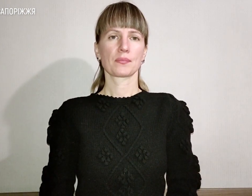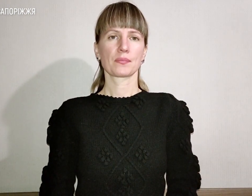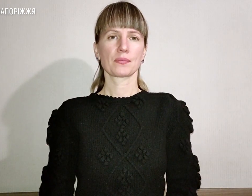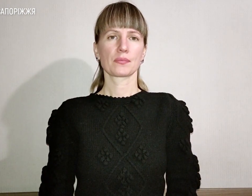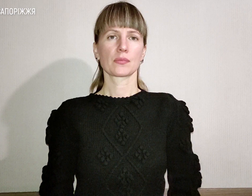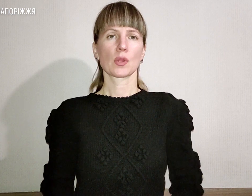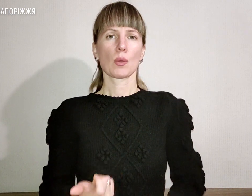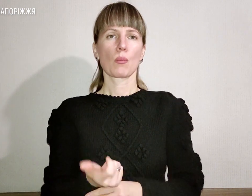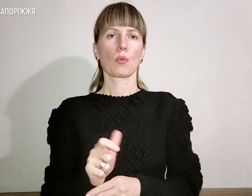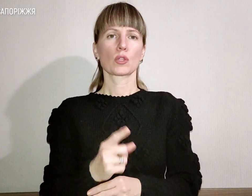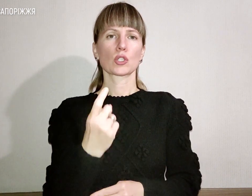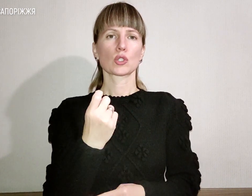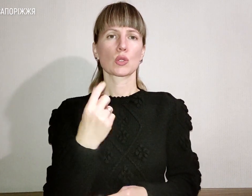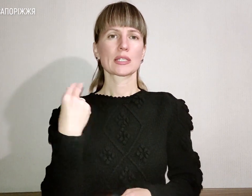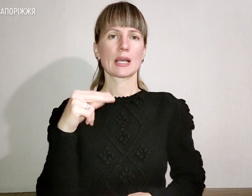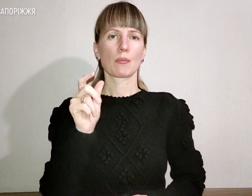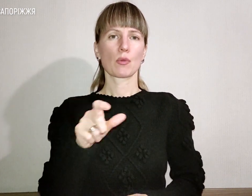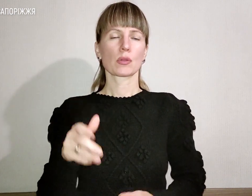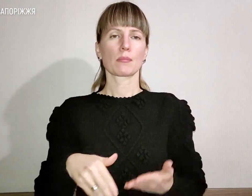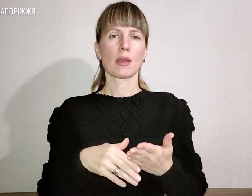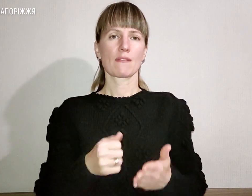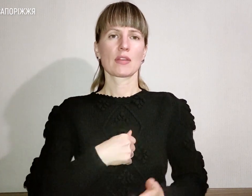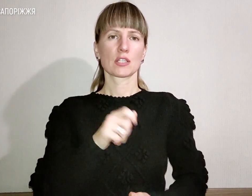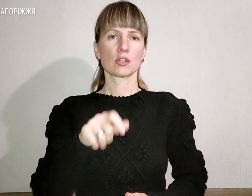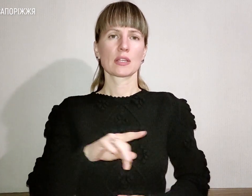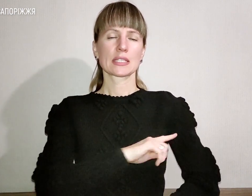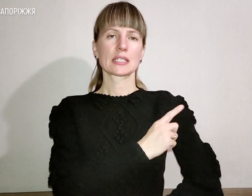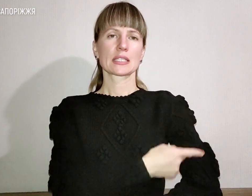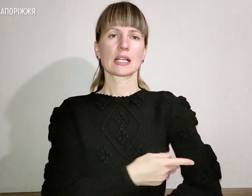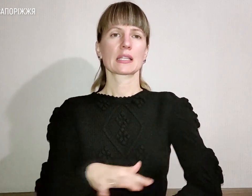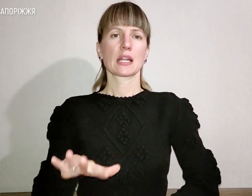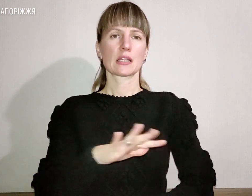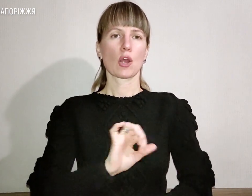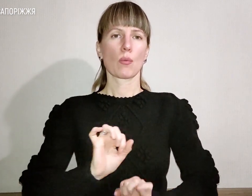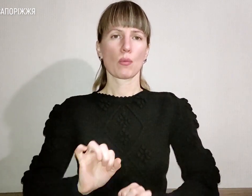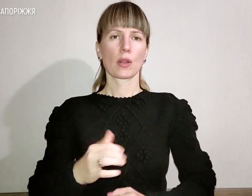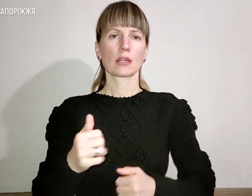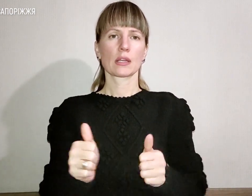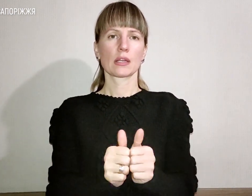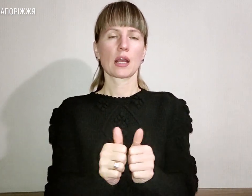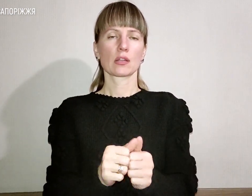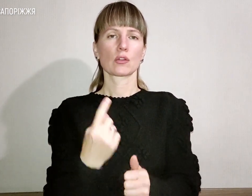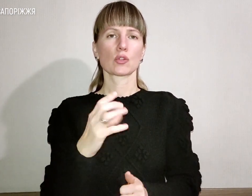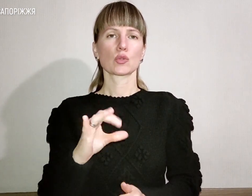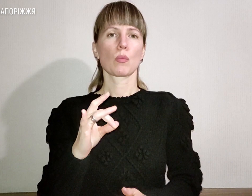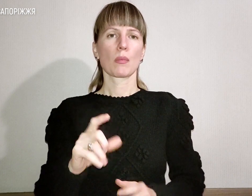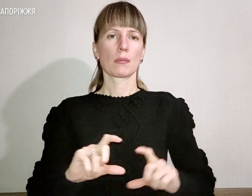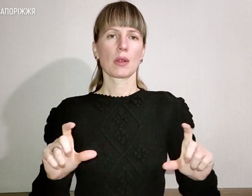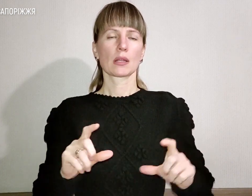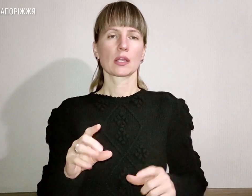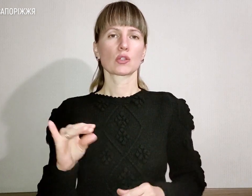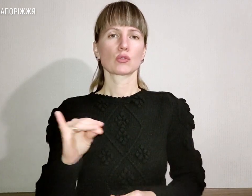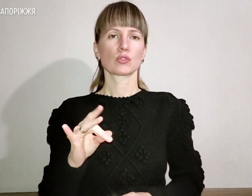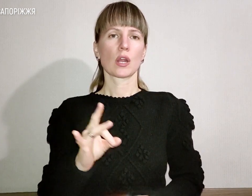Понад 100 запорізьків допомагають військовим та силам територіальної оборони біля одного зі супермаркетів південного мікрорайону